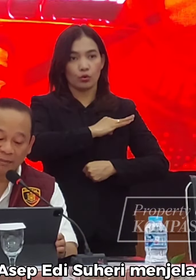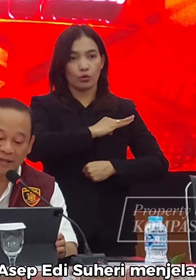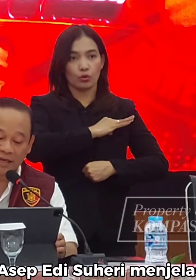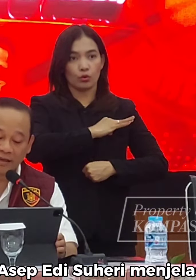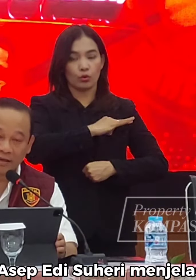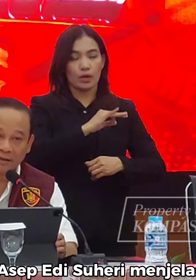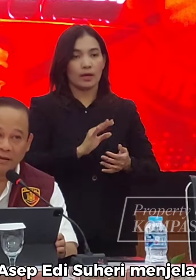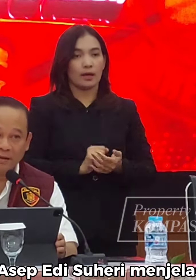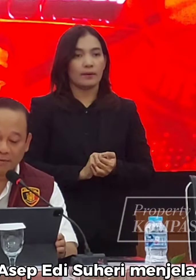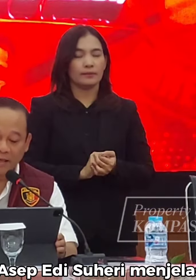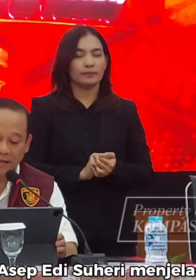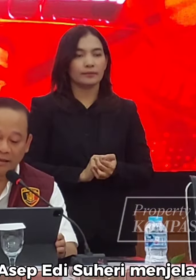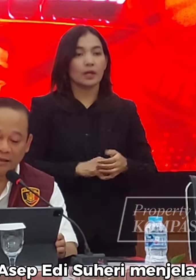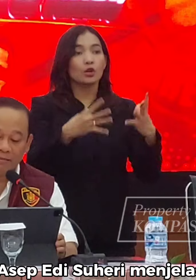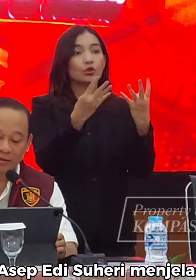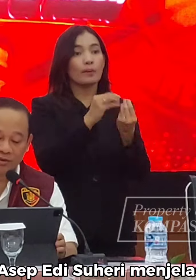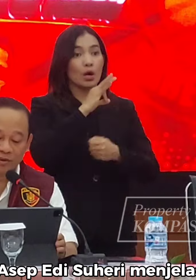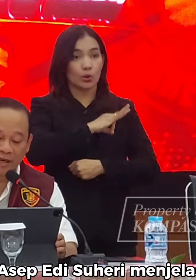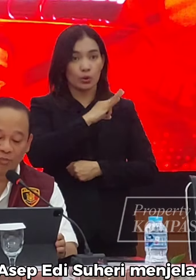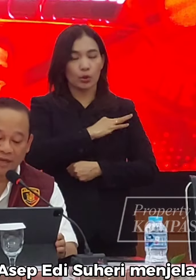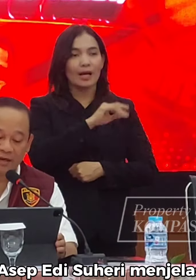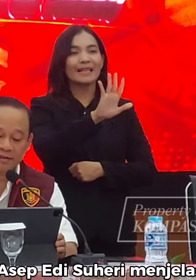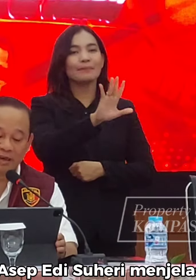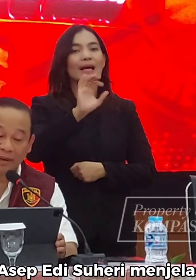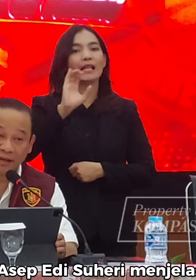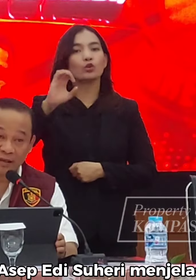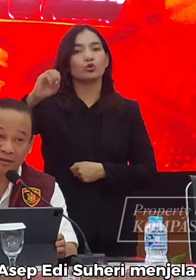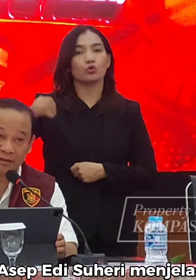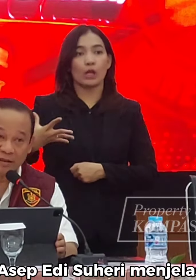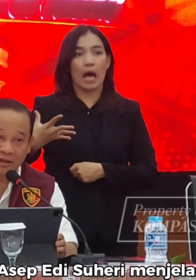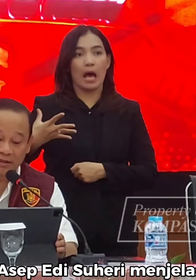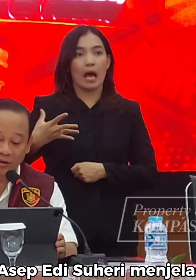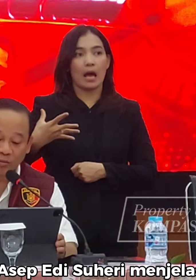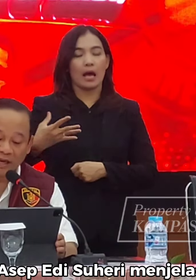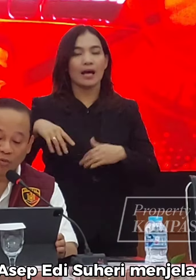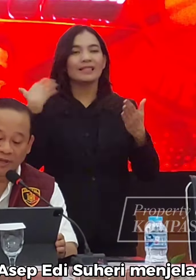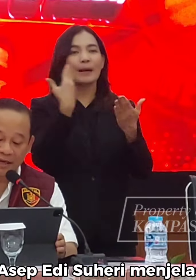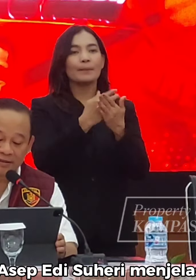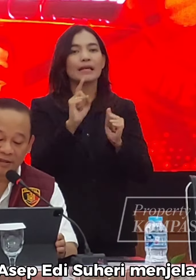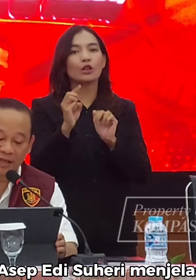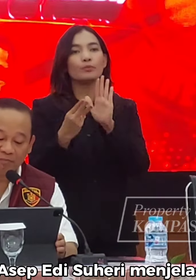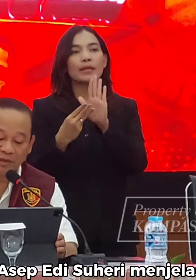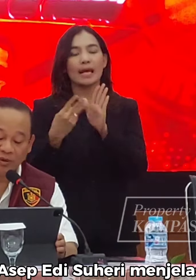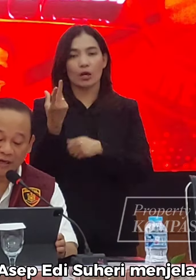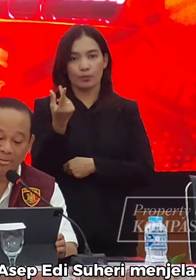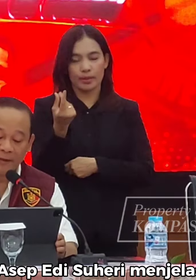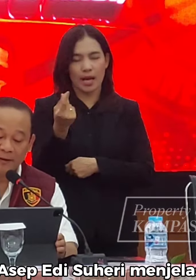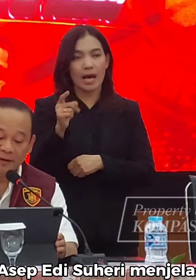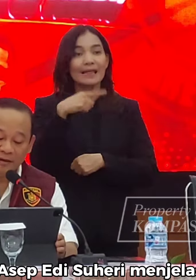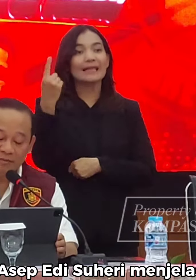dan TM alias ak sebanyak r500 juta sampai dengan R1 miliar setiap